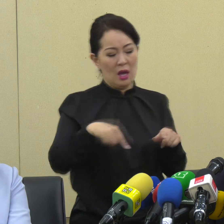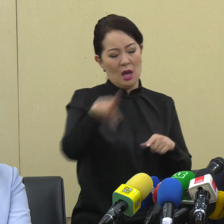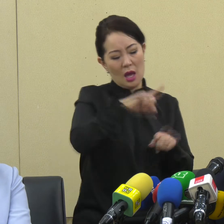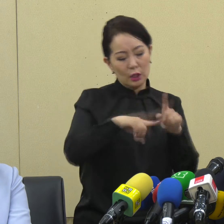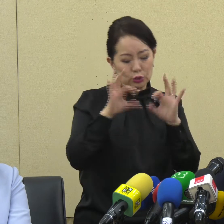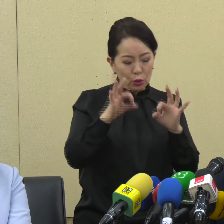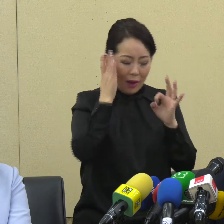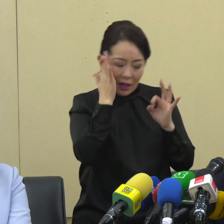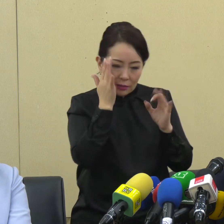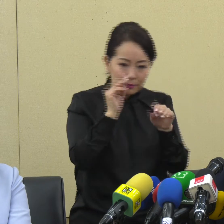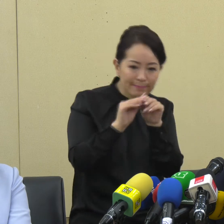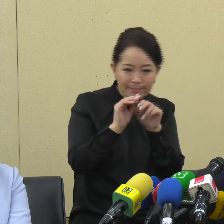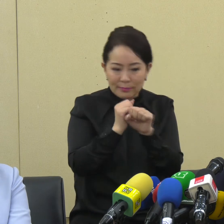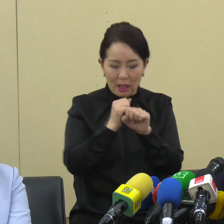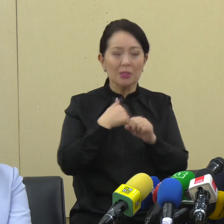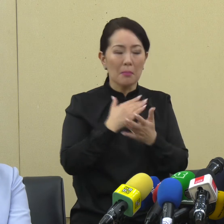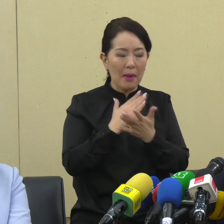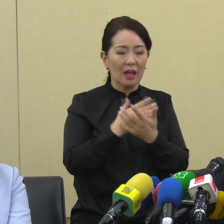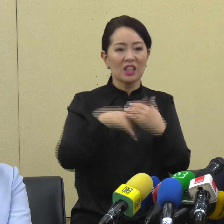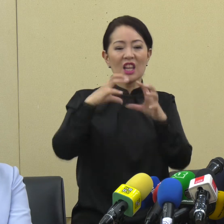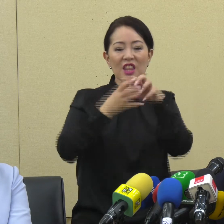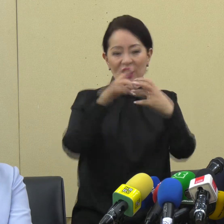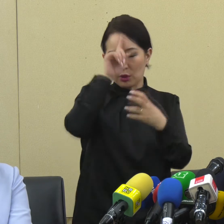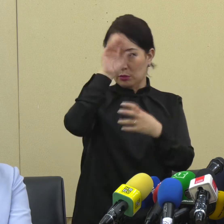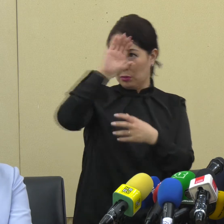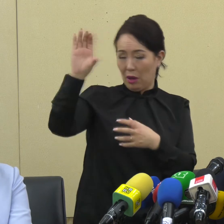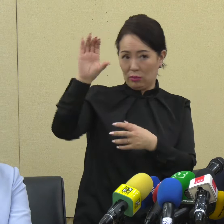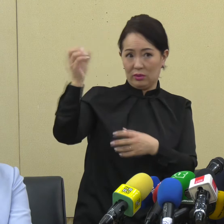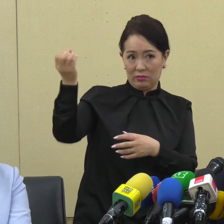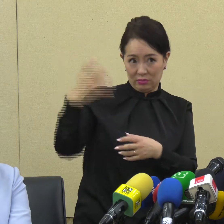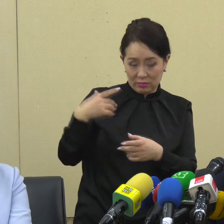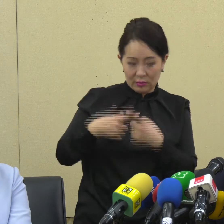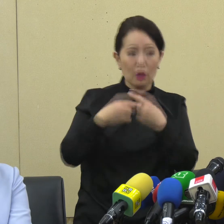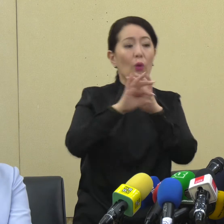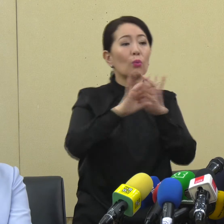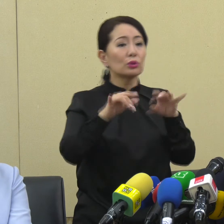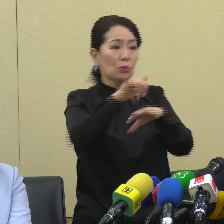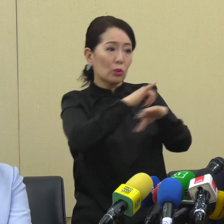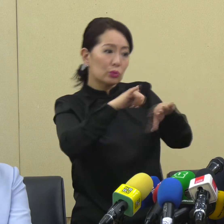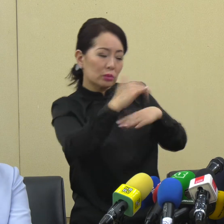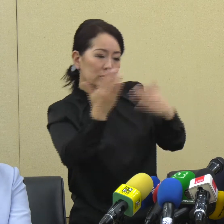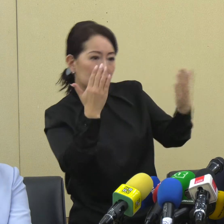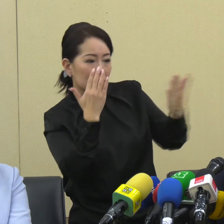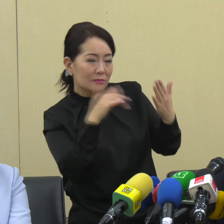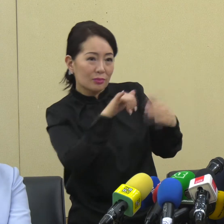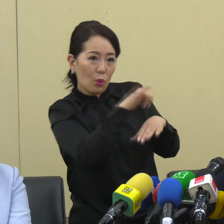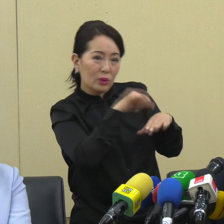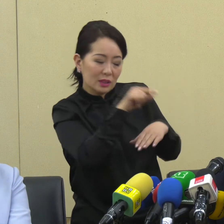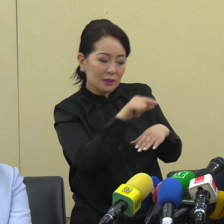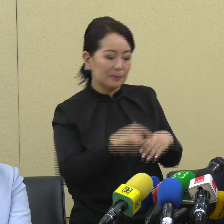зөв арга хэмжээ авсан гэж Дэлхийн эрүүл мэндийн байгууллага болон бусад орнуудтай бид нар